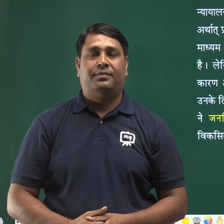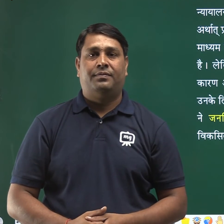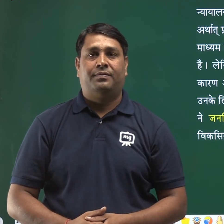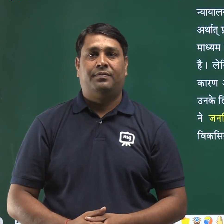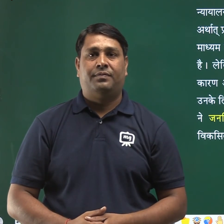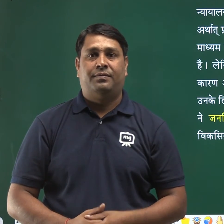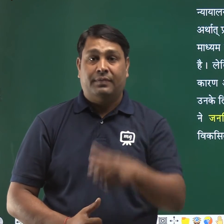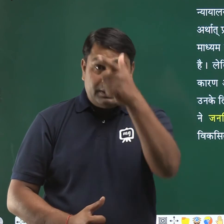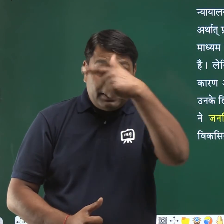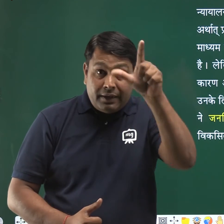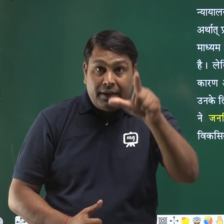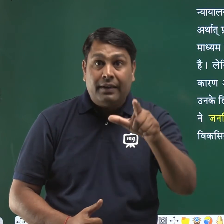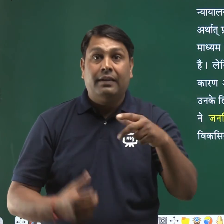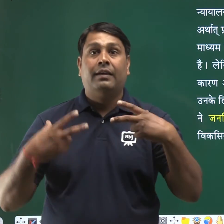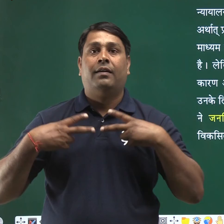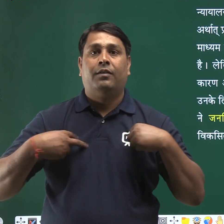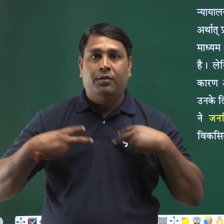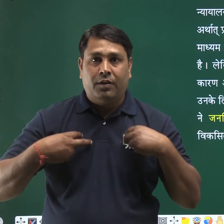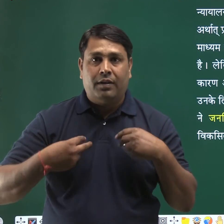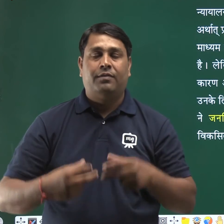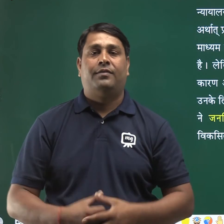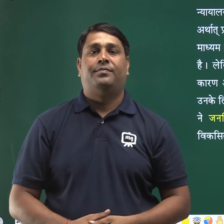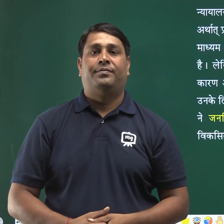देश के न्यायालयों की